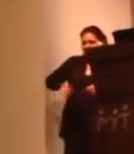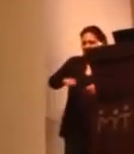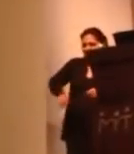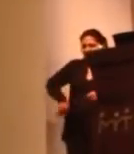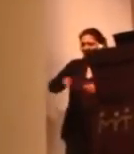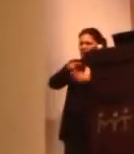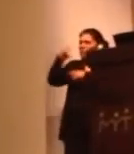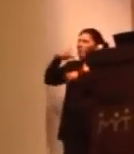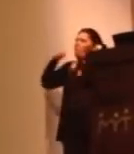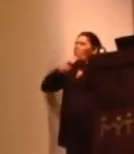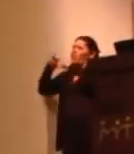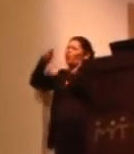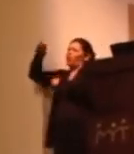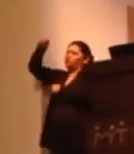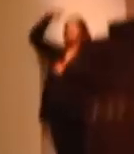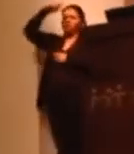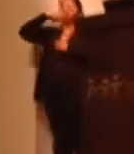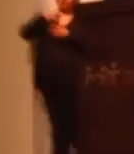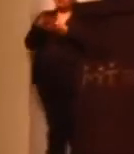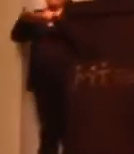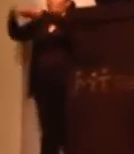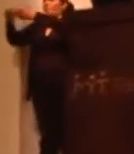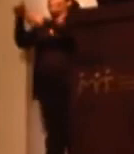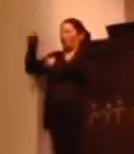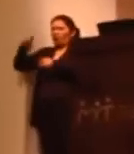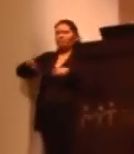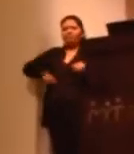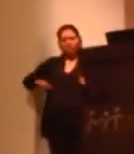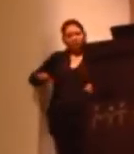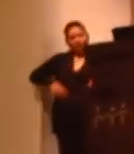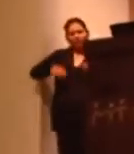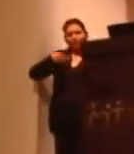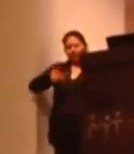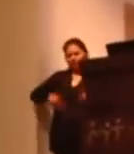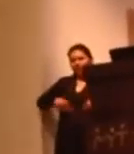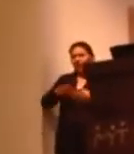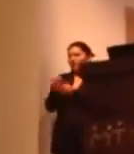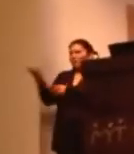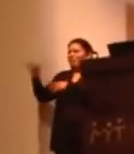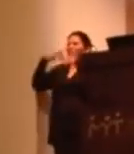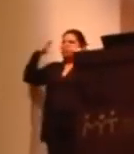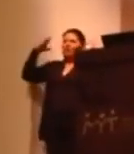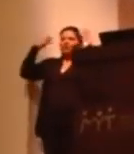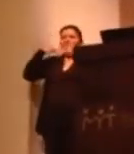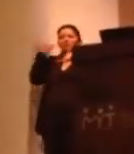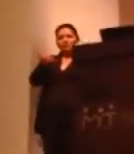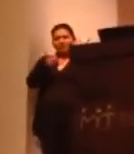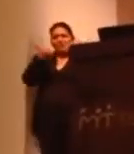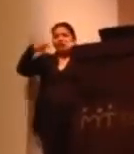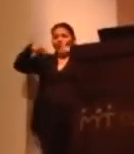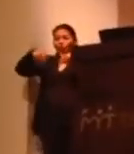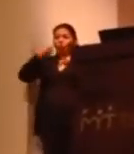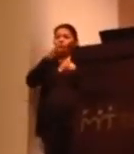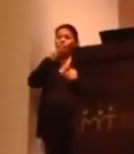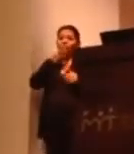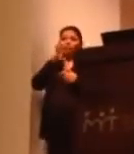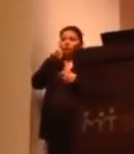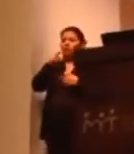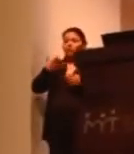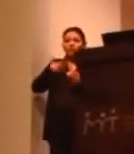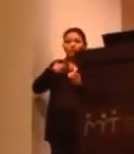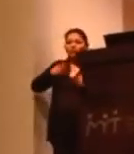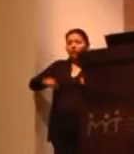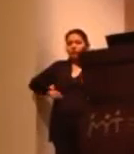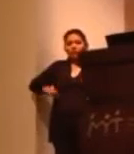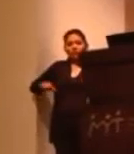subía, bajaba, etcétera, me salía a la calle. Tenía una actividad física impresionante. Ahora los niños no tienen